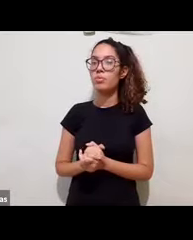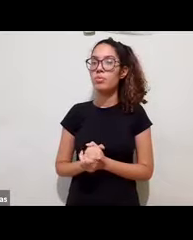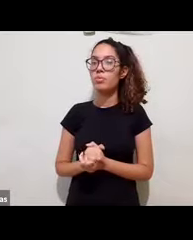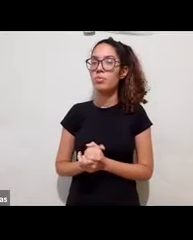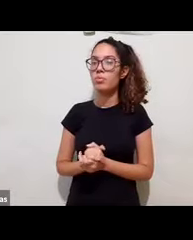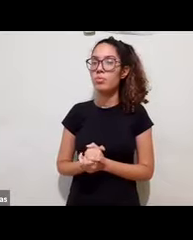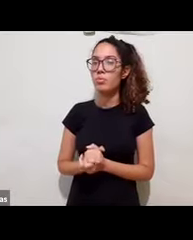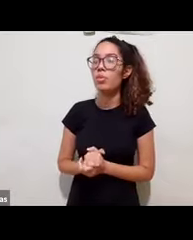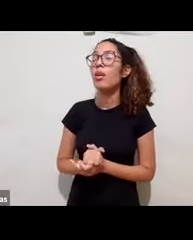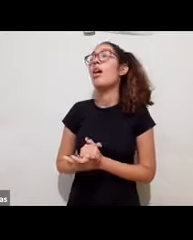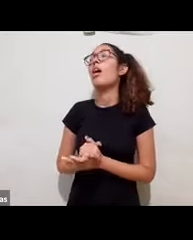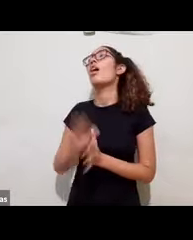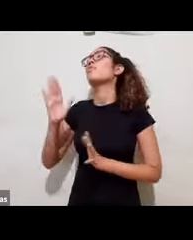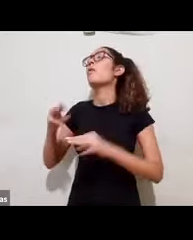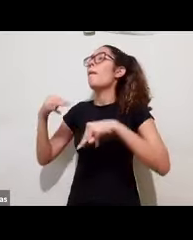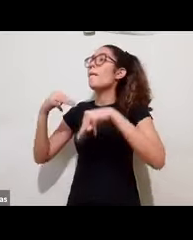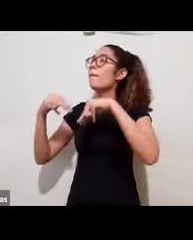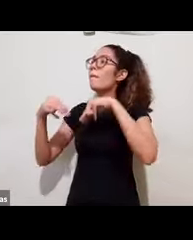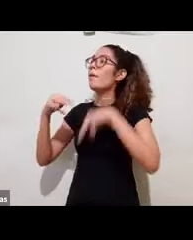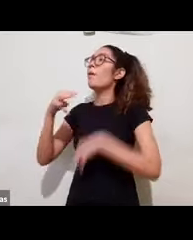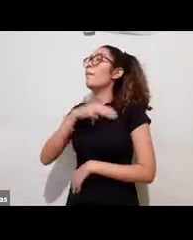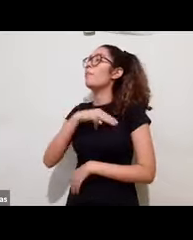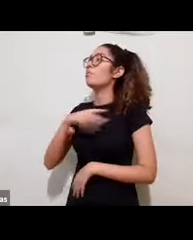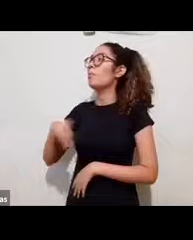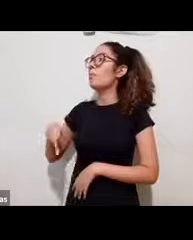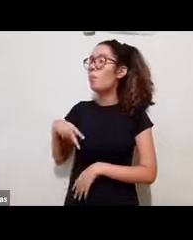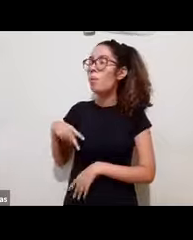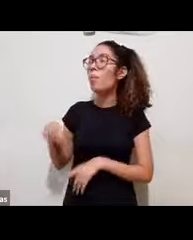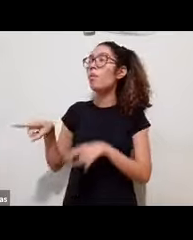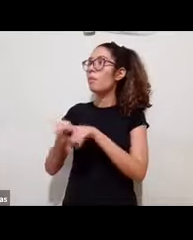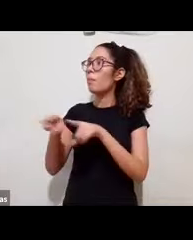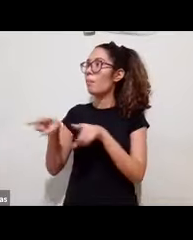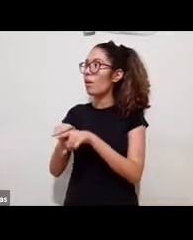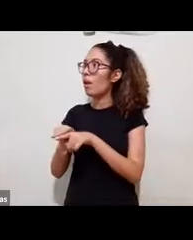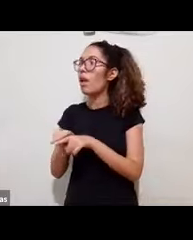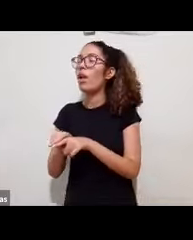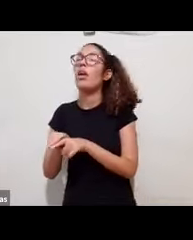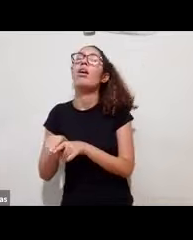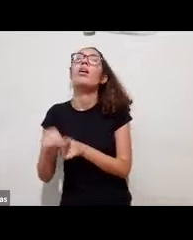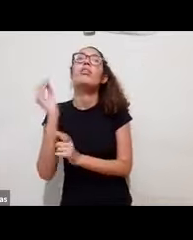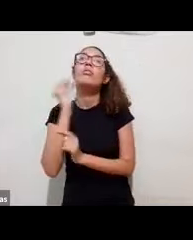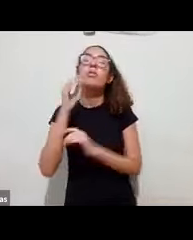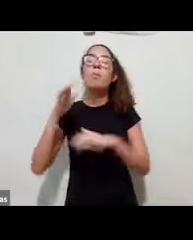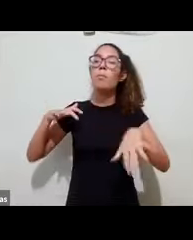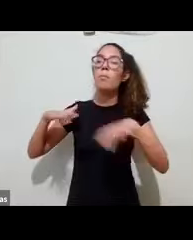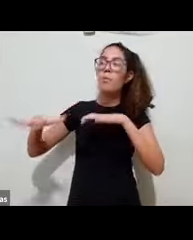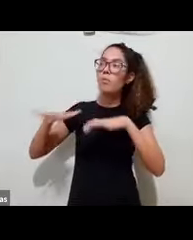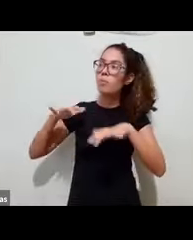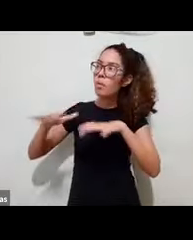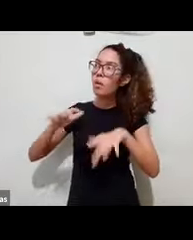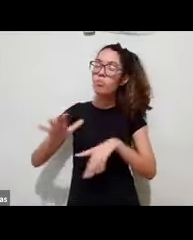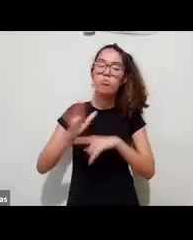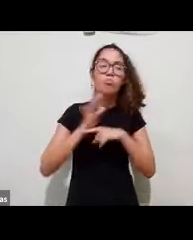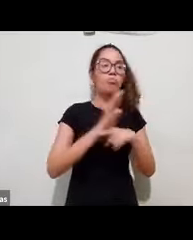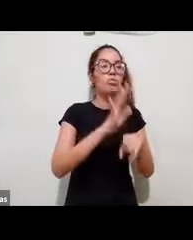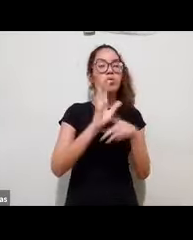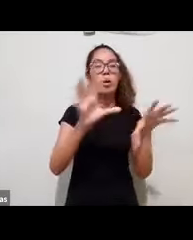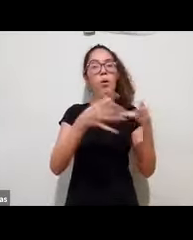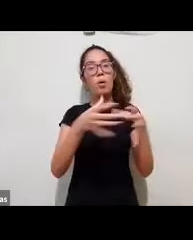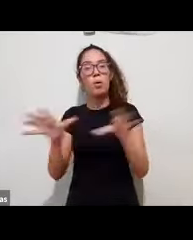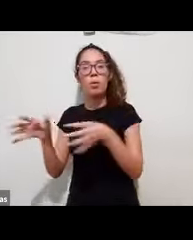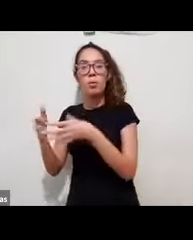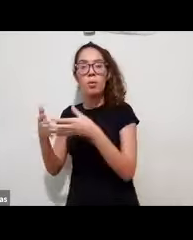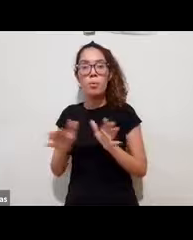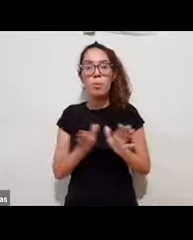Ministério Público, instâncias de controle social, para que atentem para esse processo de tentativa de organização dessa rede e